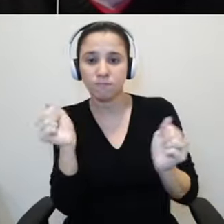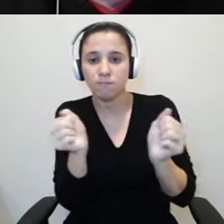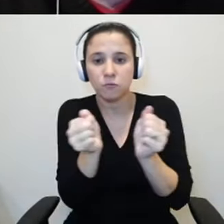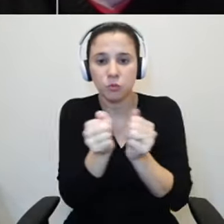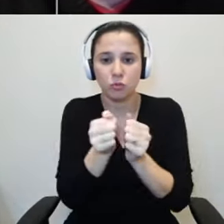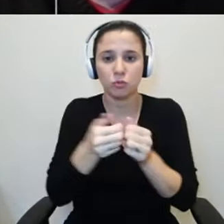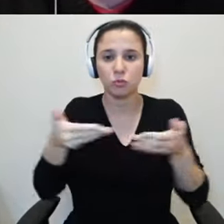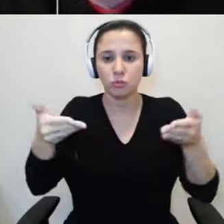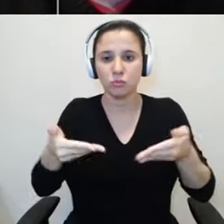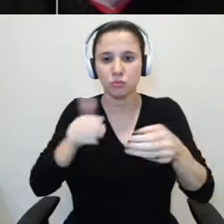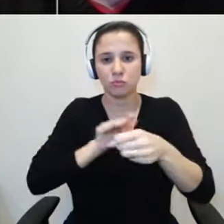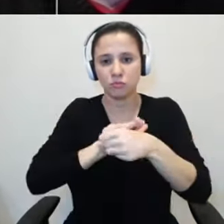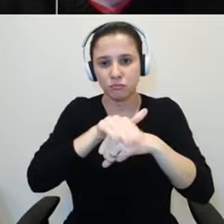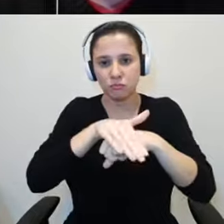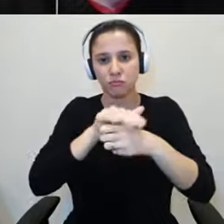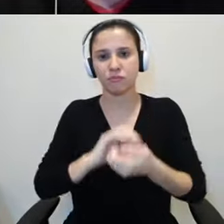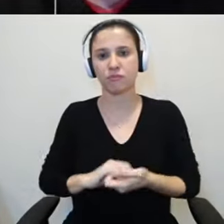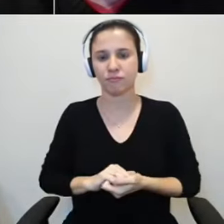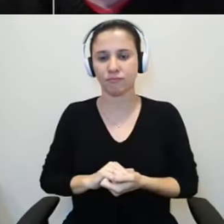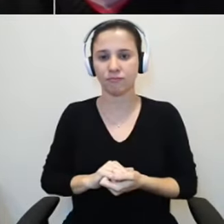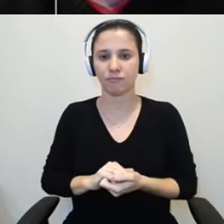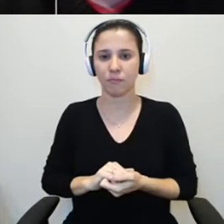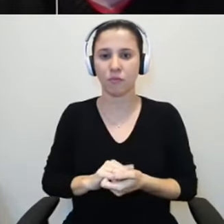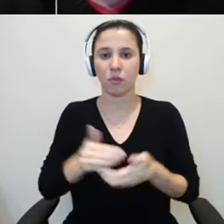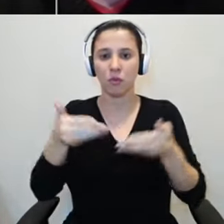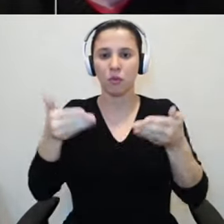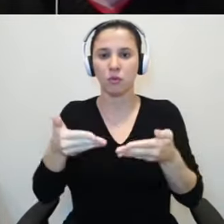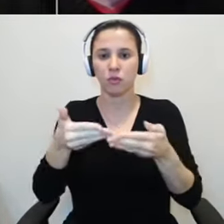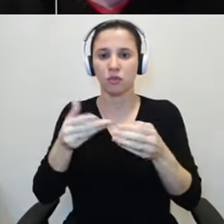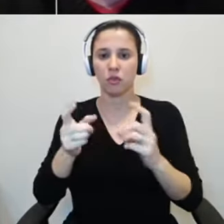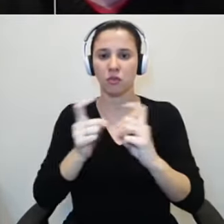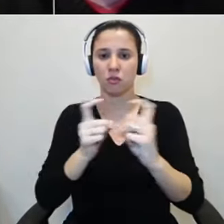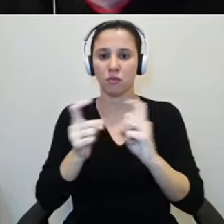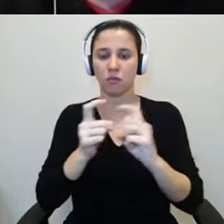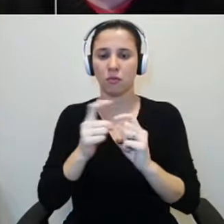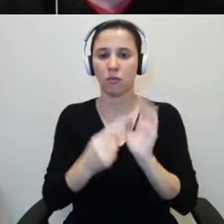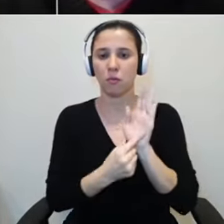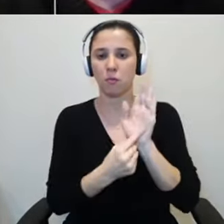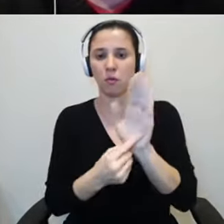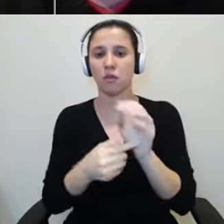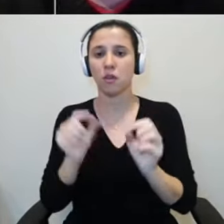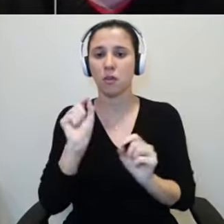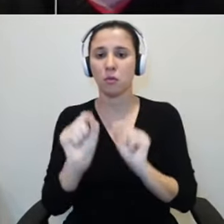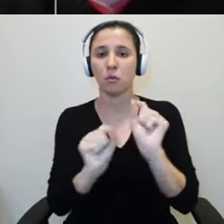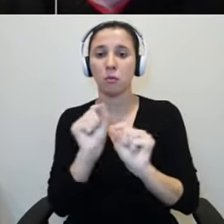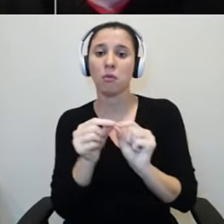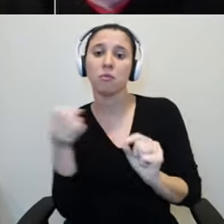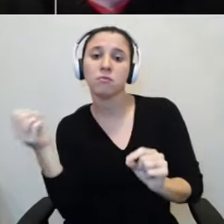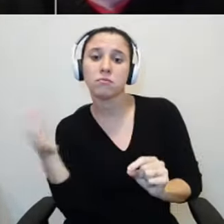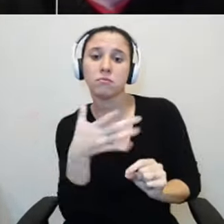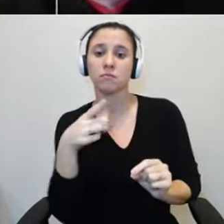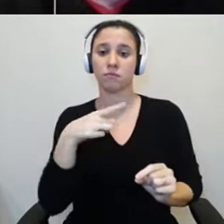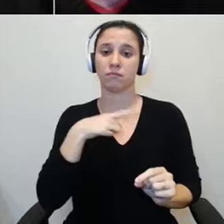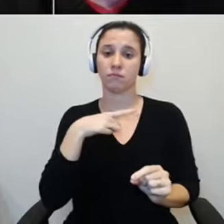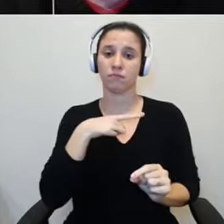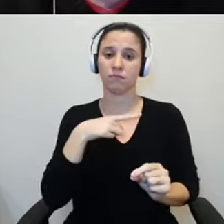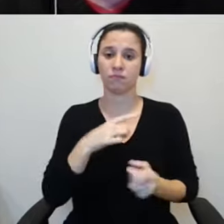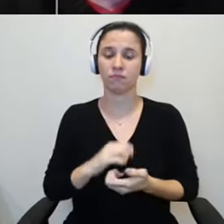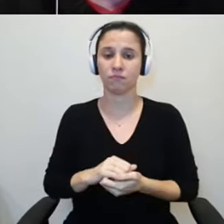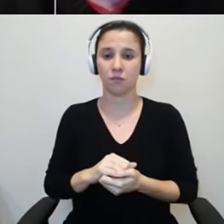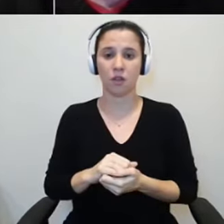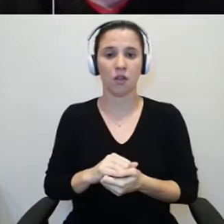A reunião, né, pessoal, nós chamamos aqui justamente para dar as novidades, como eu falei agora há pouco. Nós não tínhamos feito uma